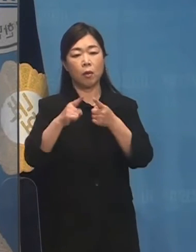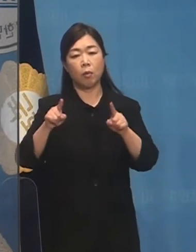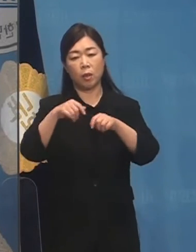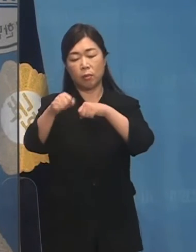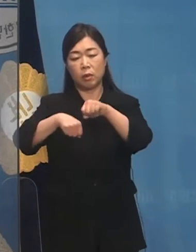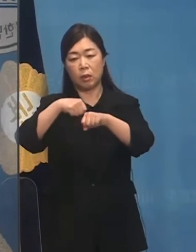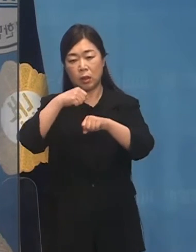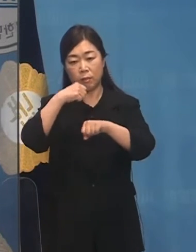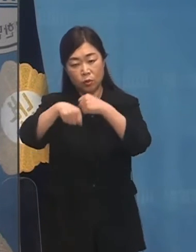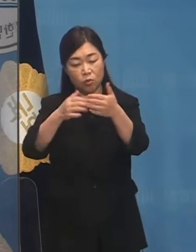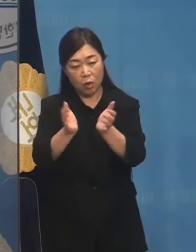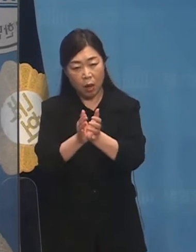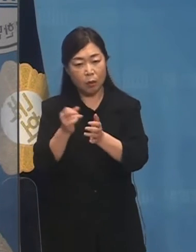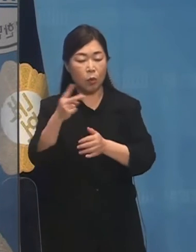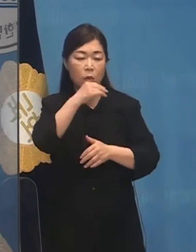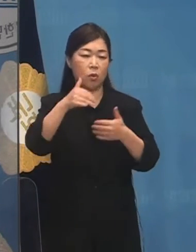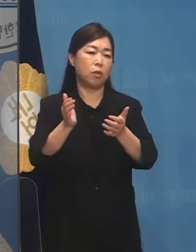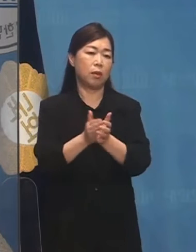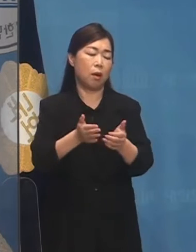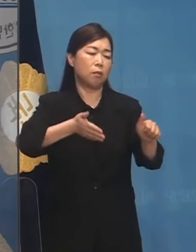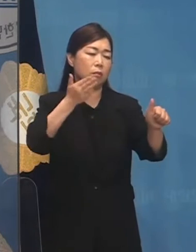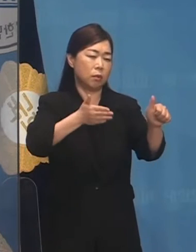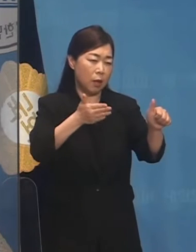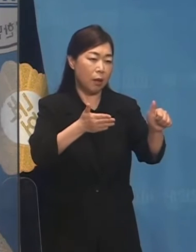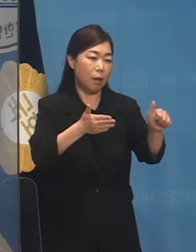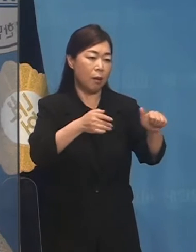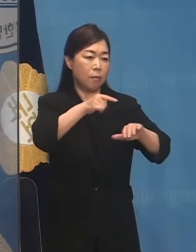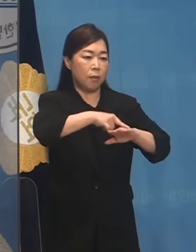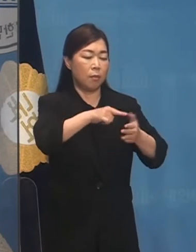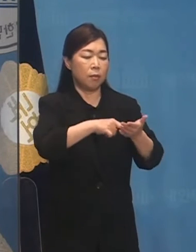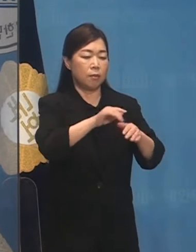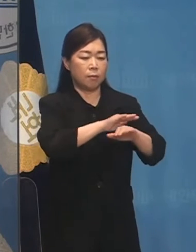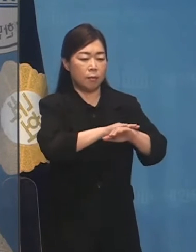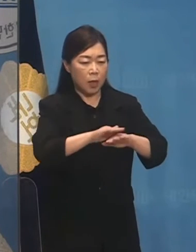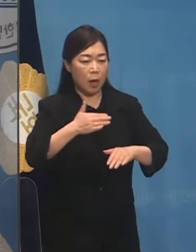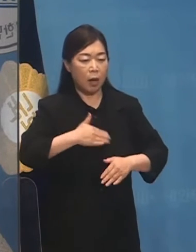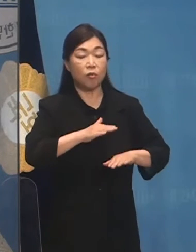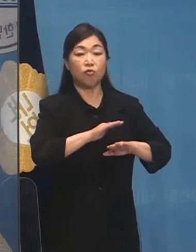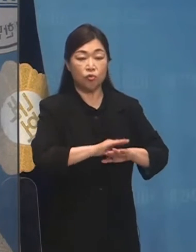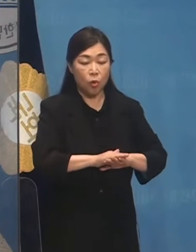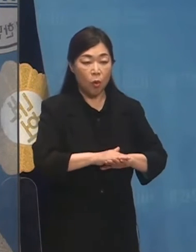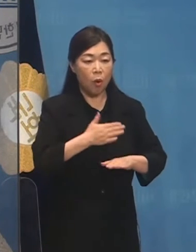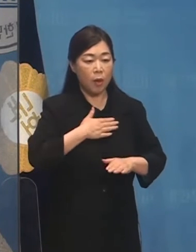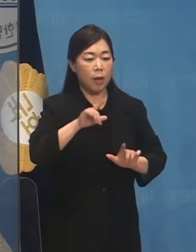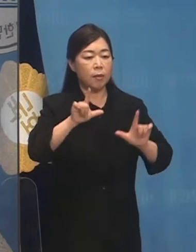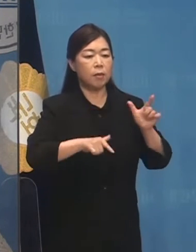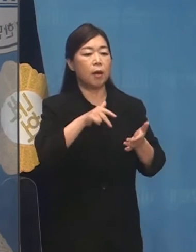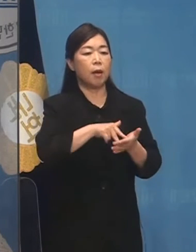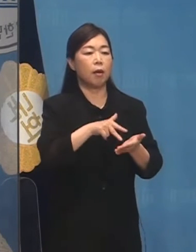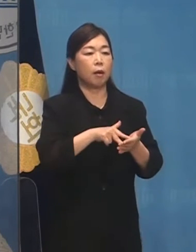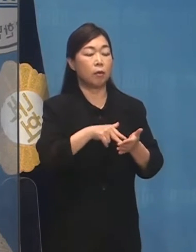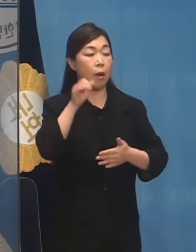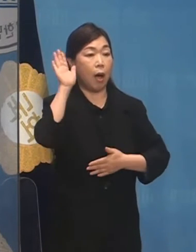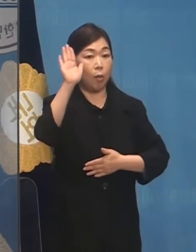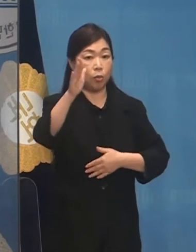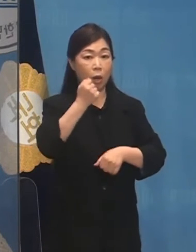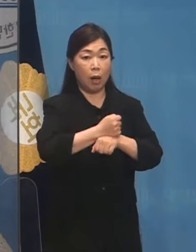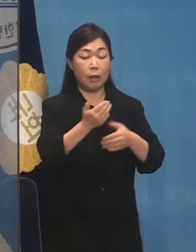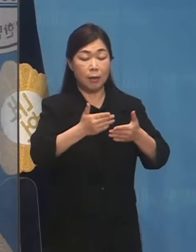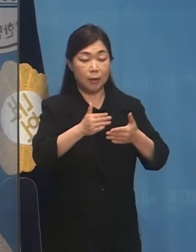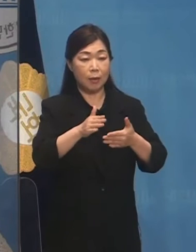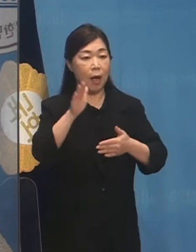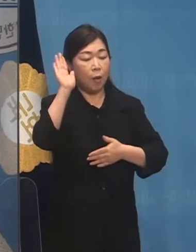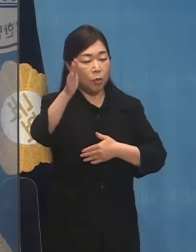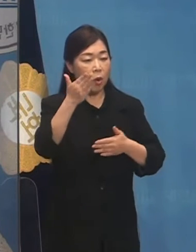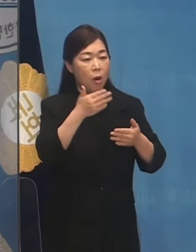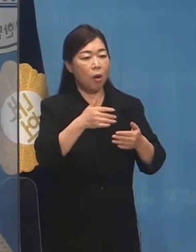더불어민주당과 정의당의 요구를 마음 깊이 새기고 어떤 자세로 공직에 임해왔었는지 그리고 앞으로